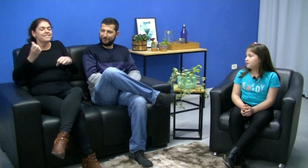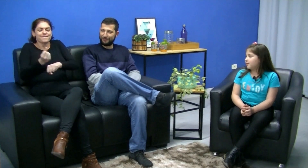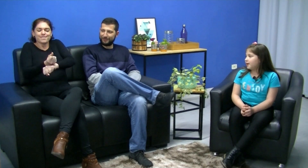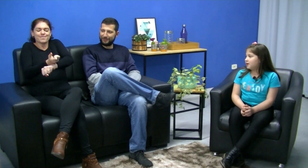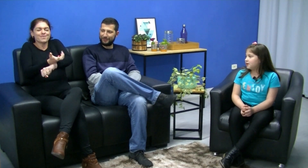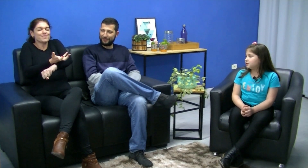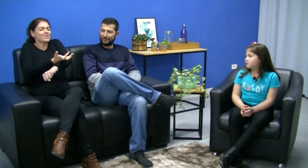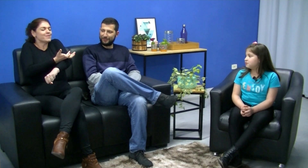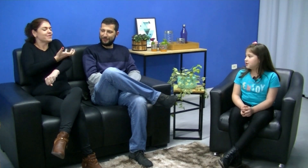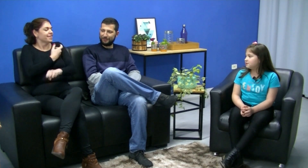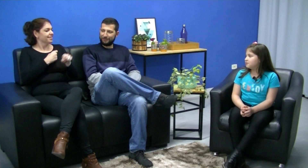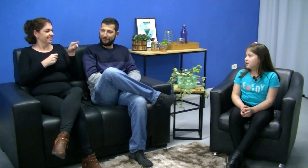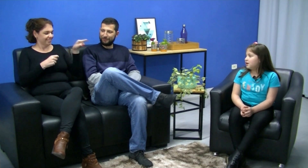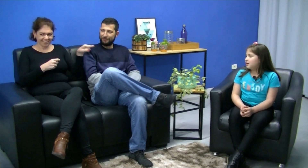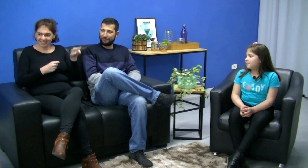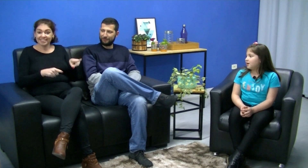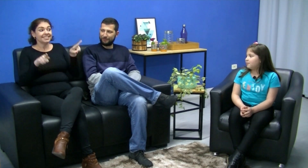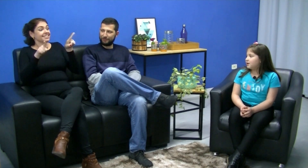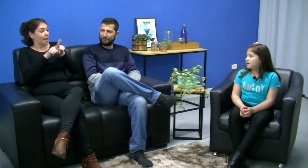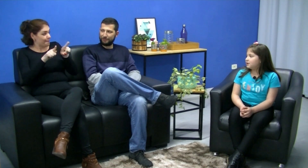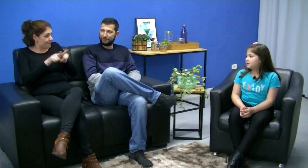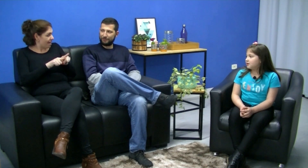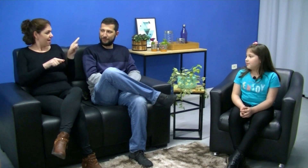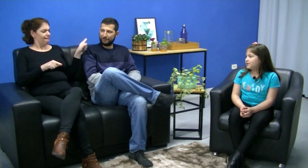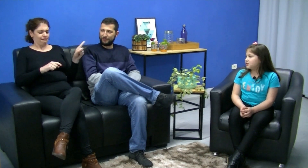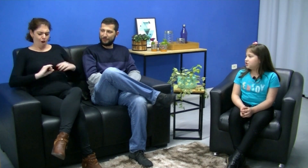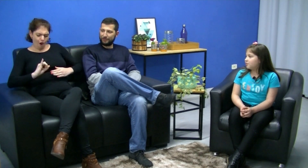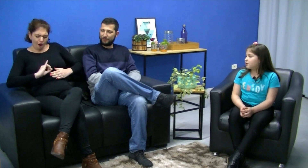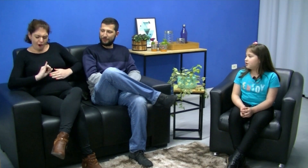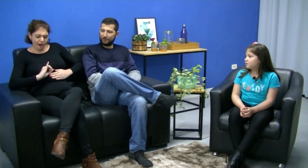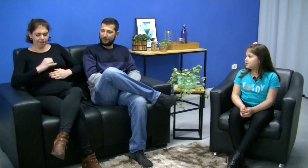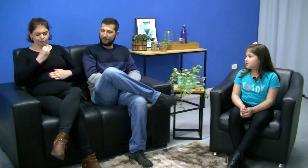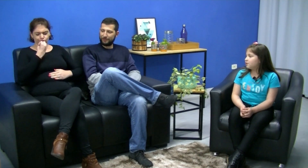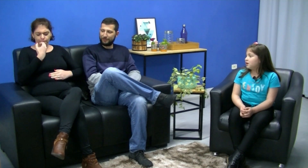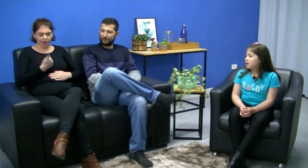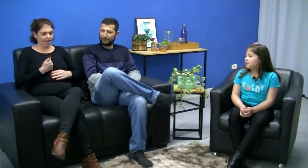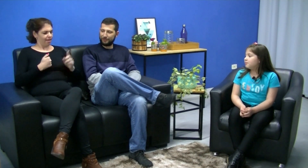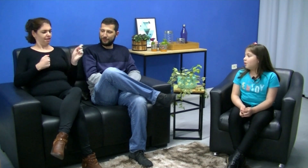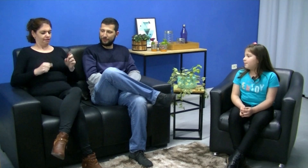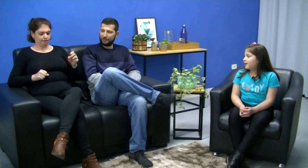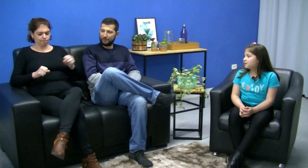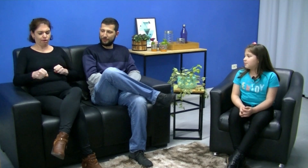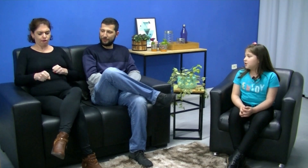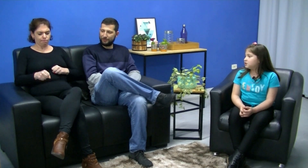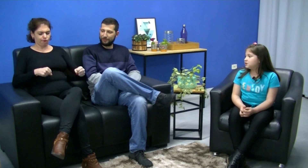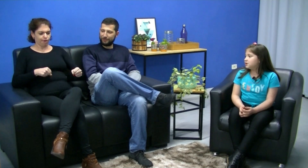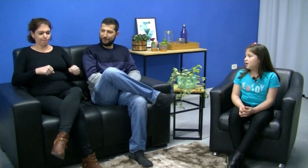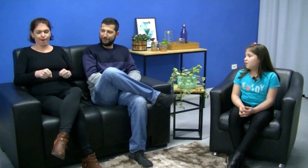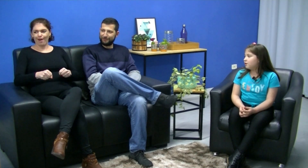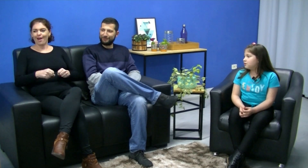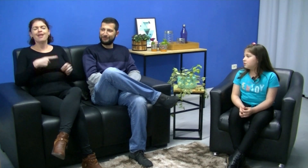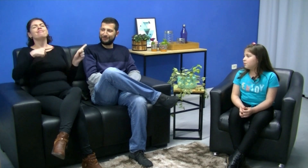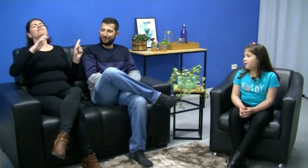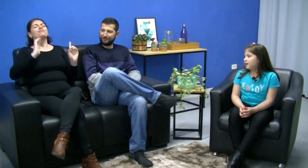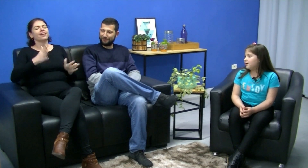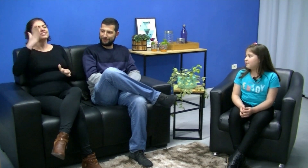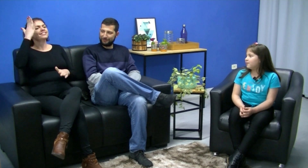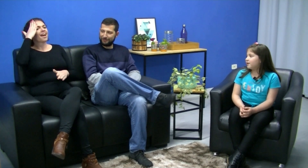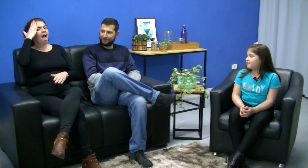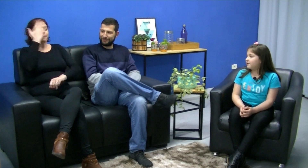da barriga, chutando, e a minha mãe também sentia muita emoção, e meu pai também dizia oi, tudo bem, minha